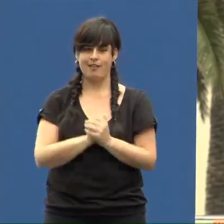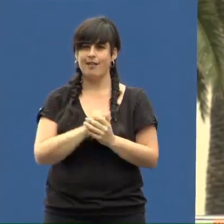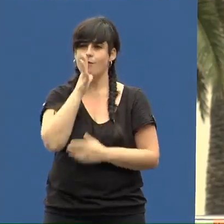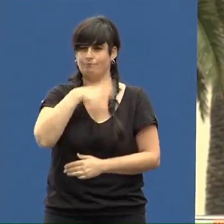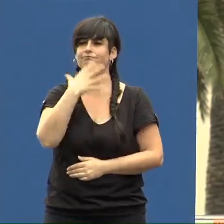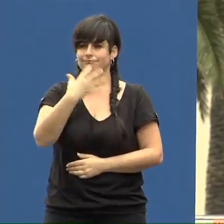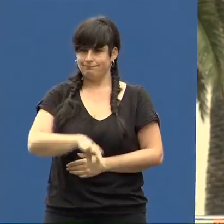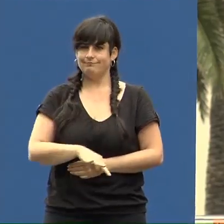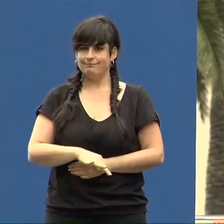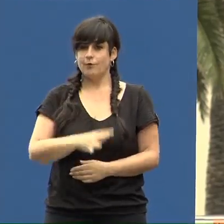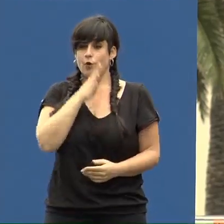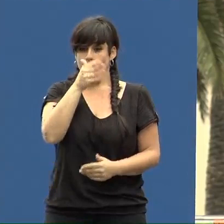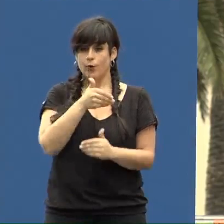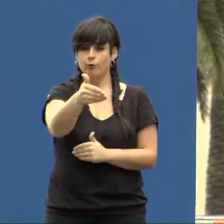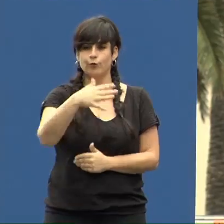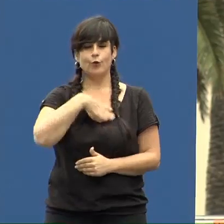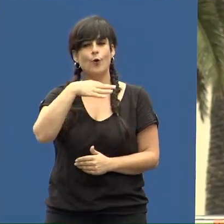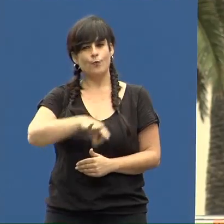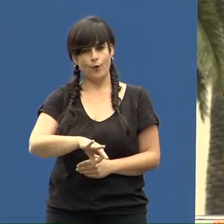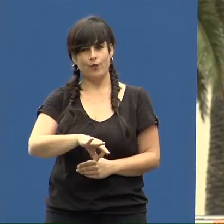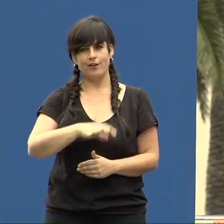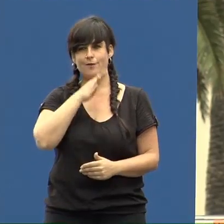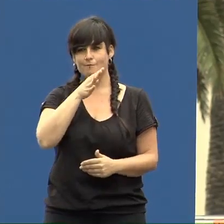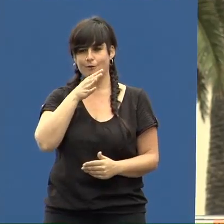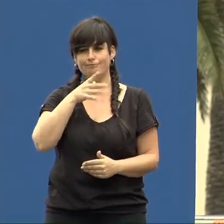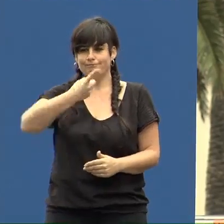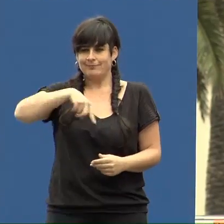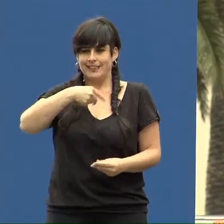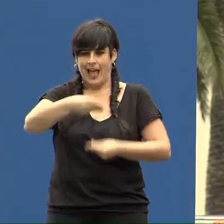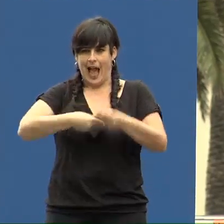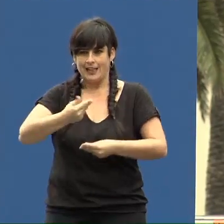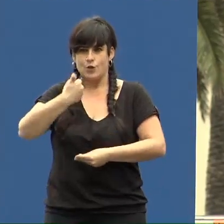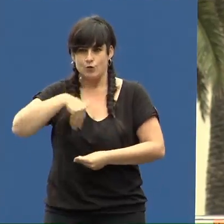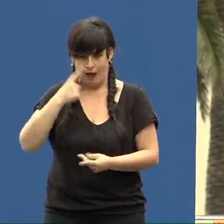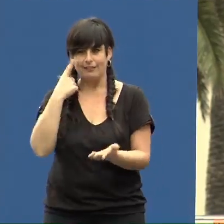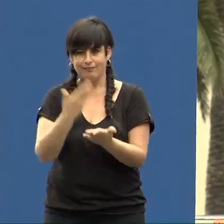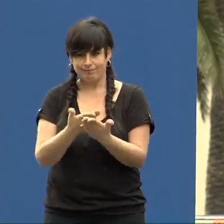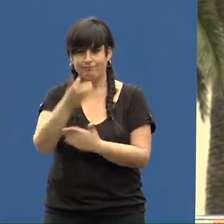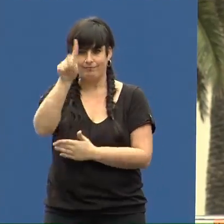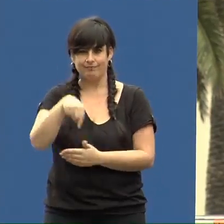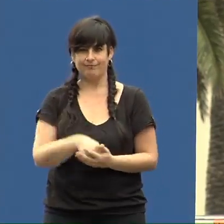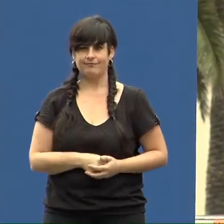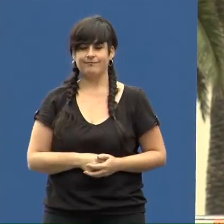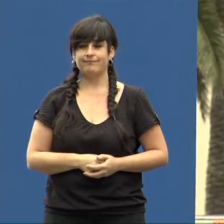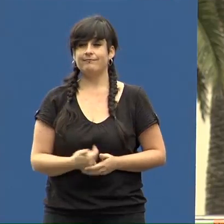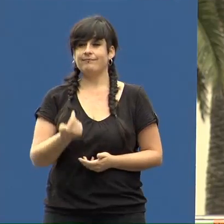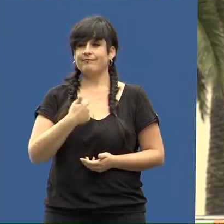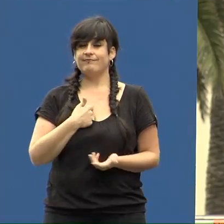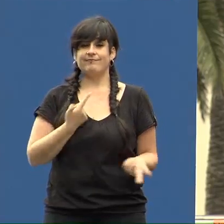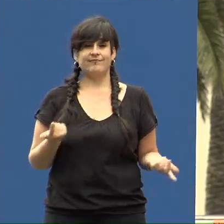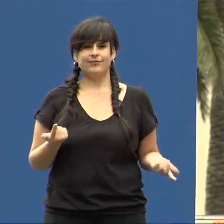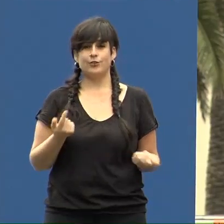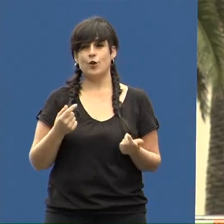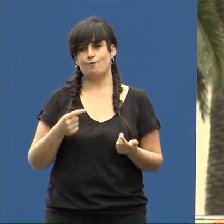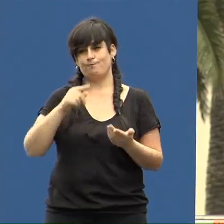se puede, porque se tiene que poder, porque ya estamos pudiendo, porque lo estamos demostrando. Y cito a un